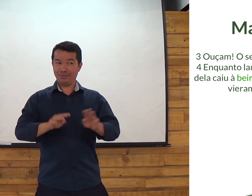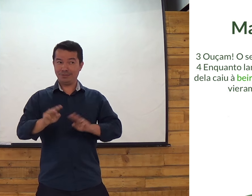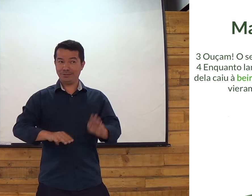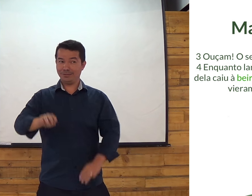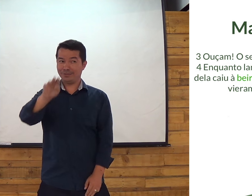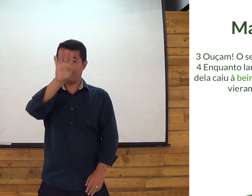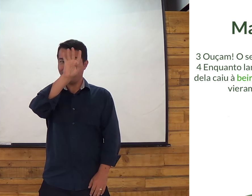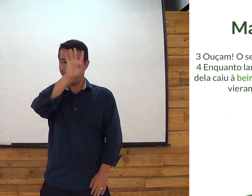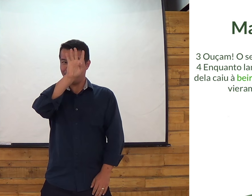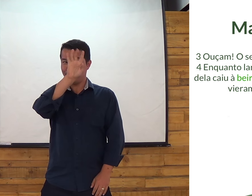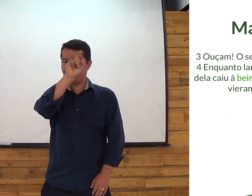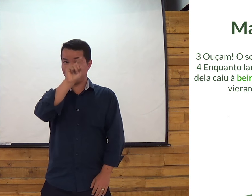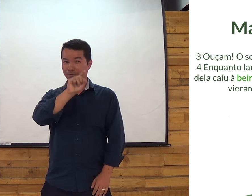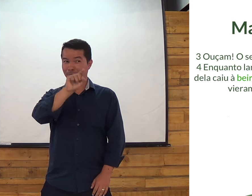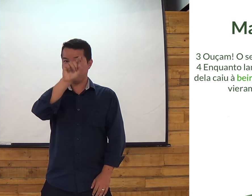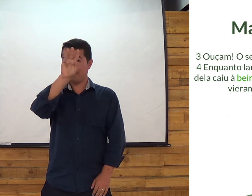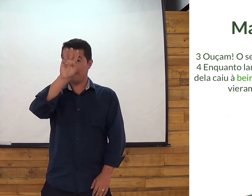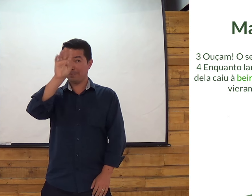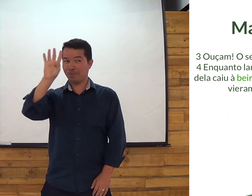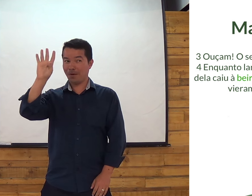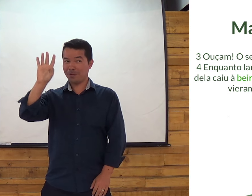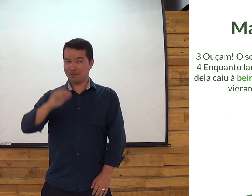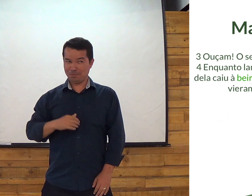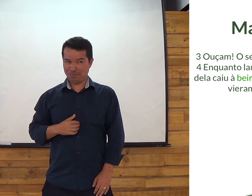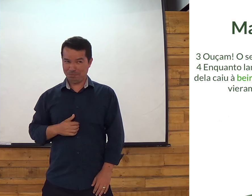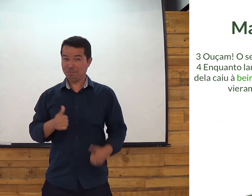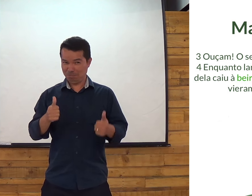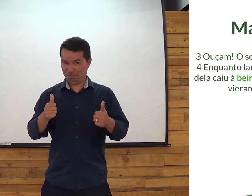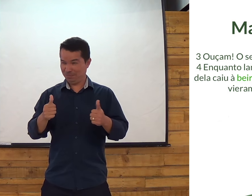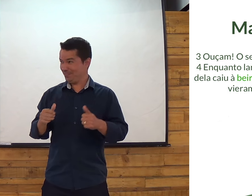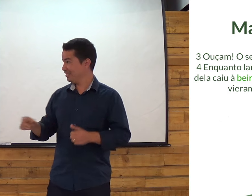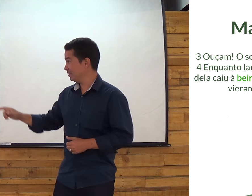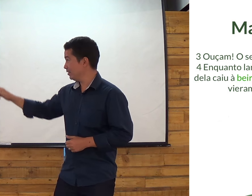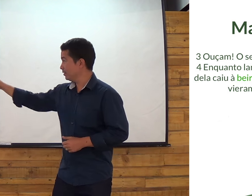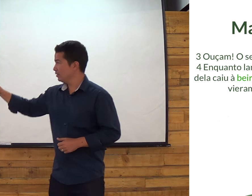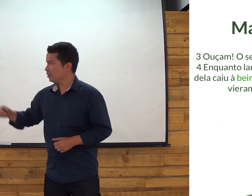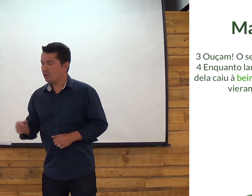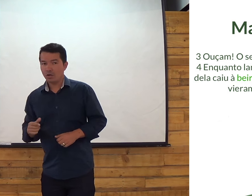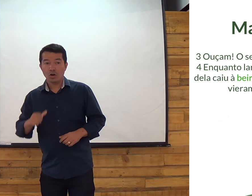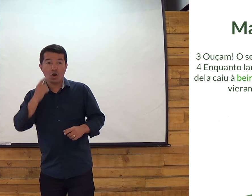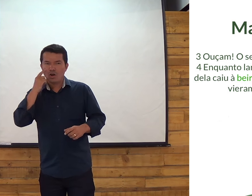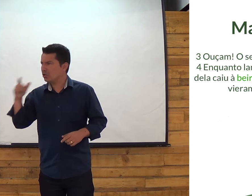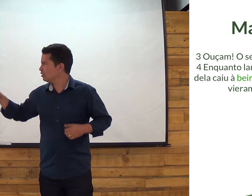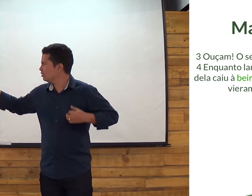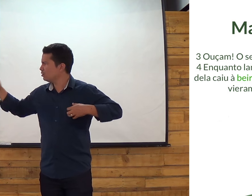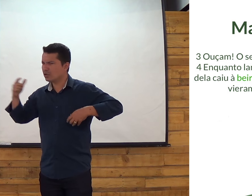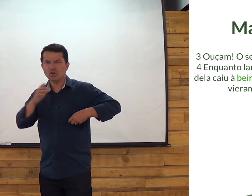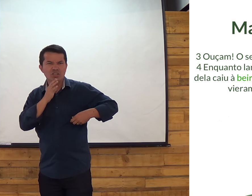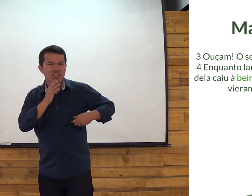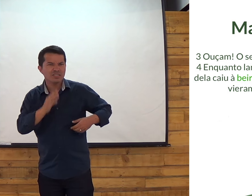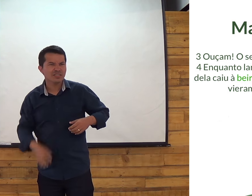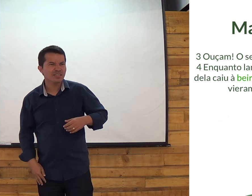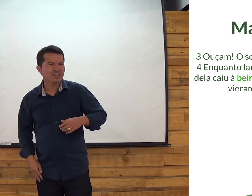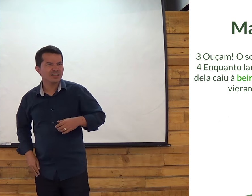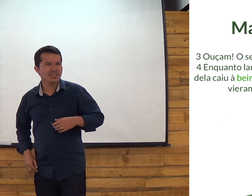Mas então lá, Marcos capítulo 4, versículo 3 e 4.